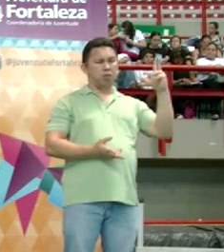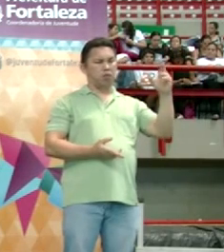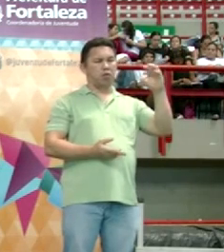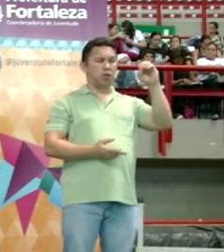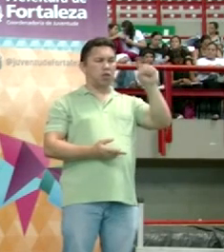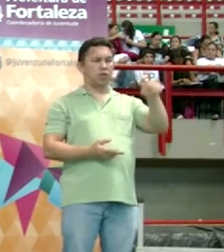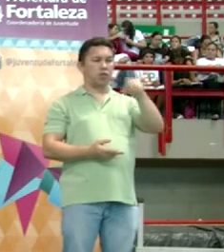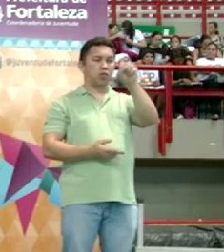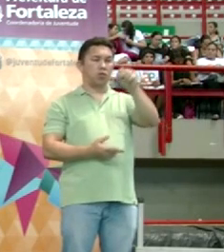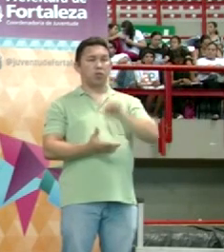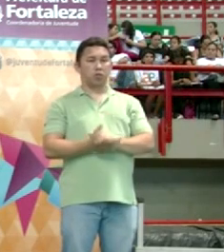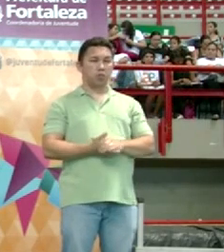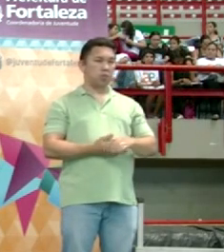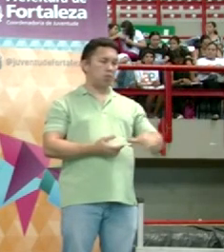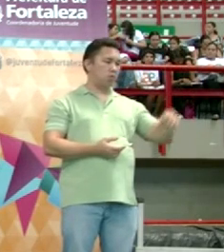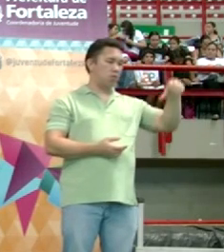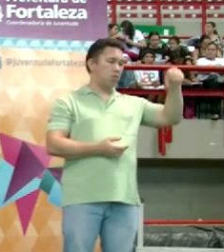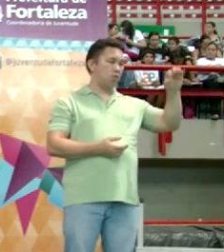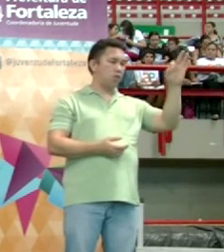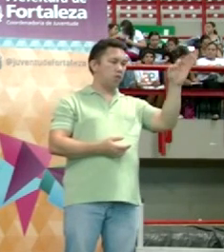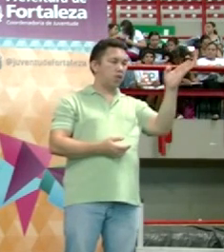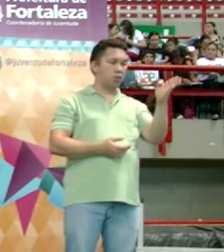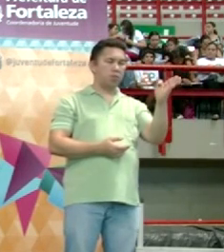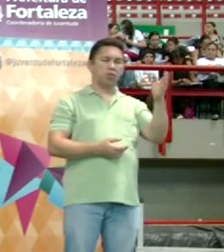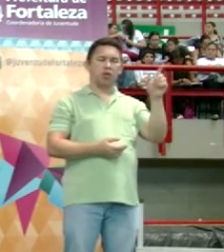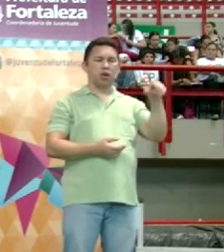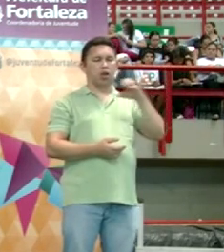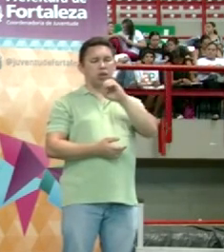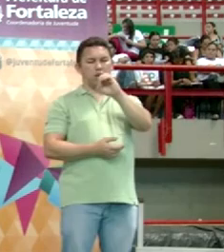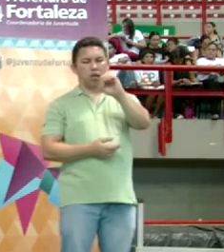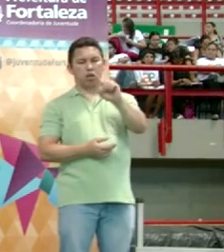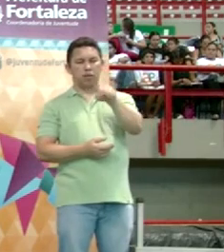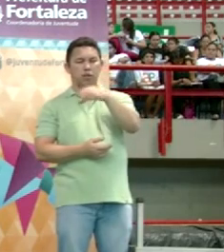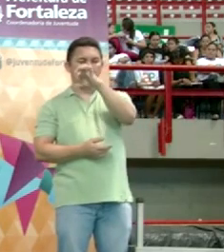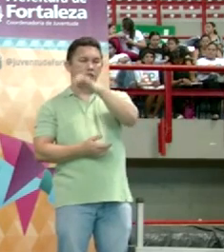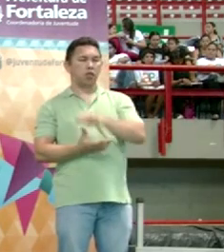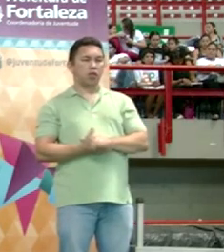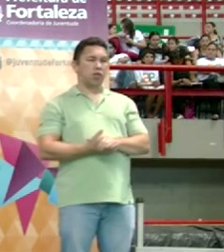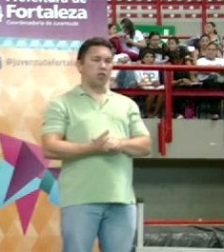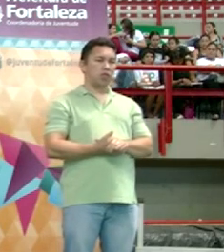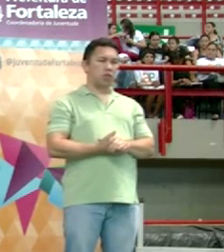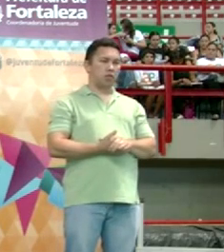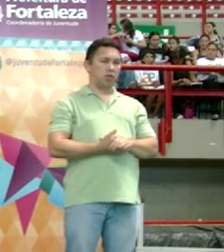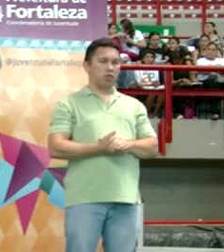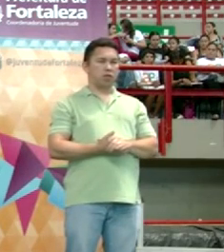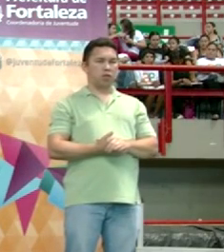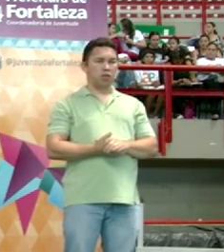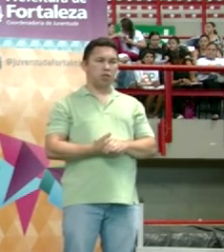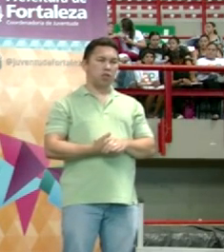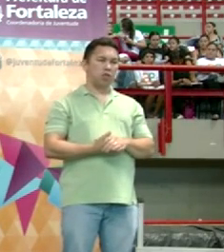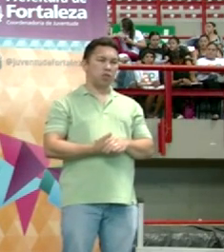0,8. Quanto é 90%? 0,9. Quanto é 99%?